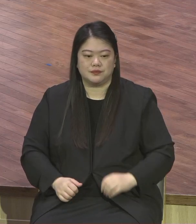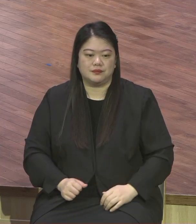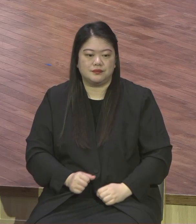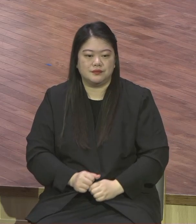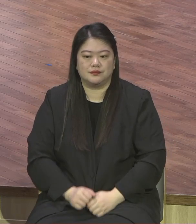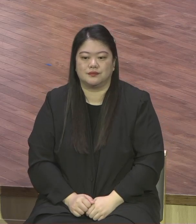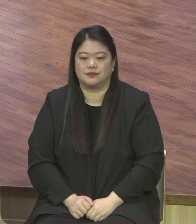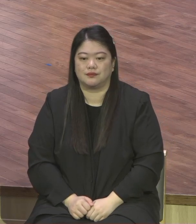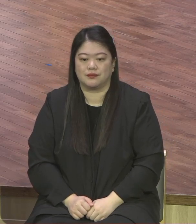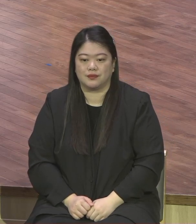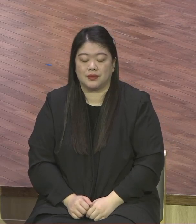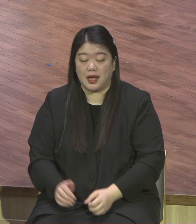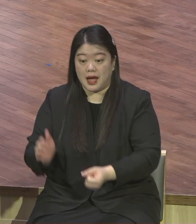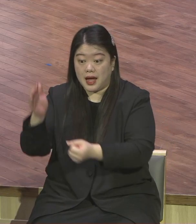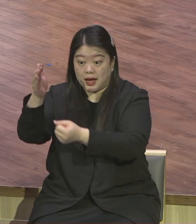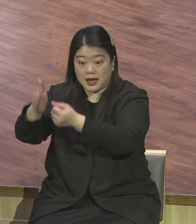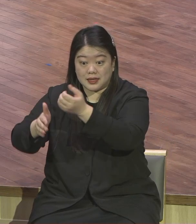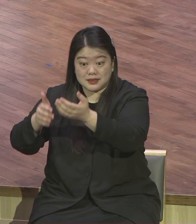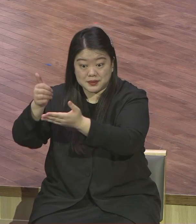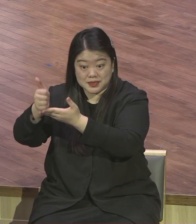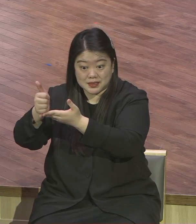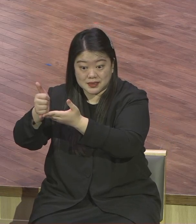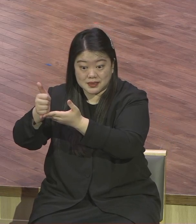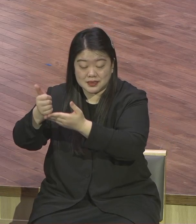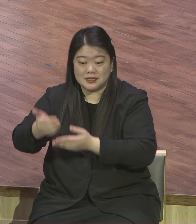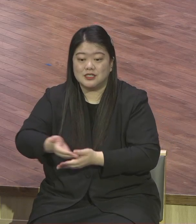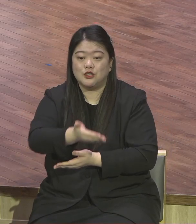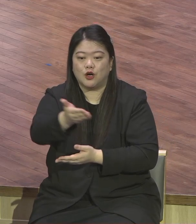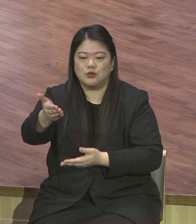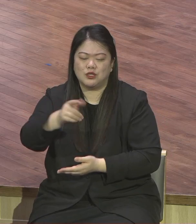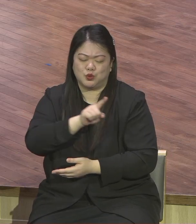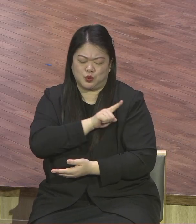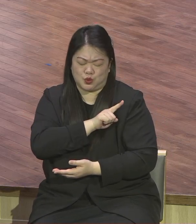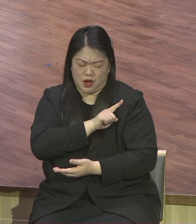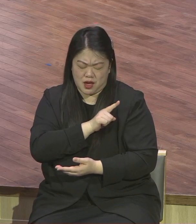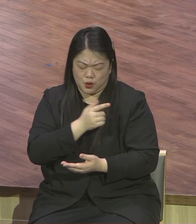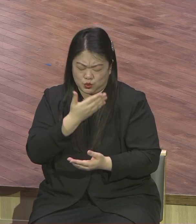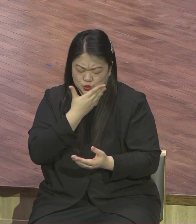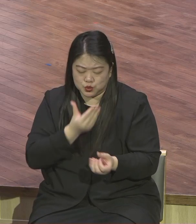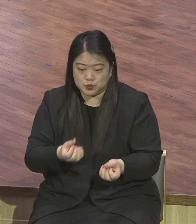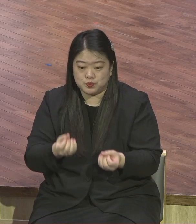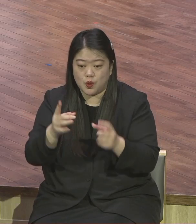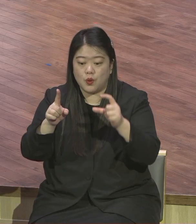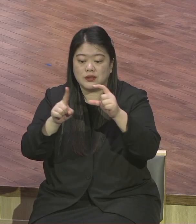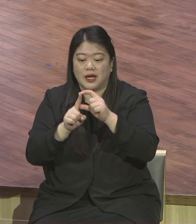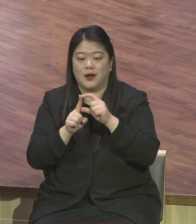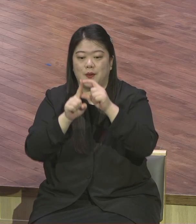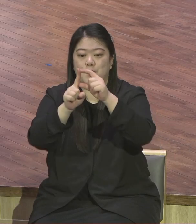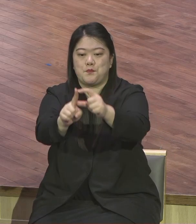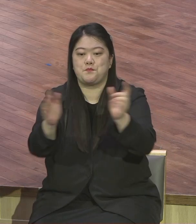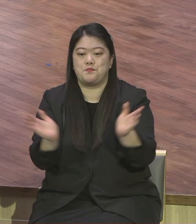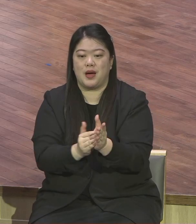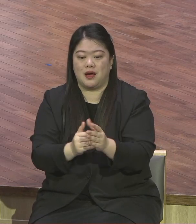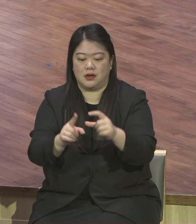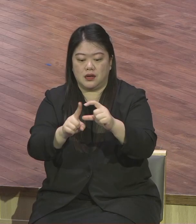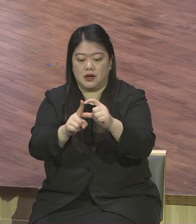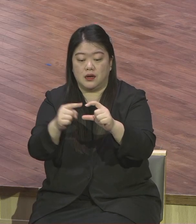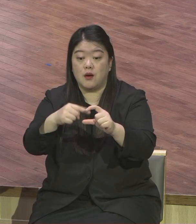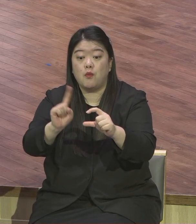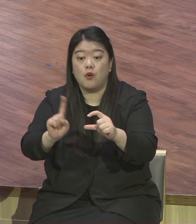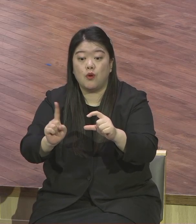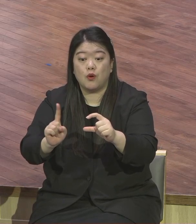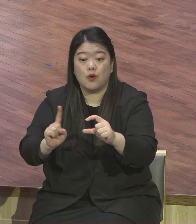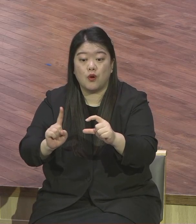하나님께서 우리에게 주신 최고의 단어, 최고의 축복이 뭐예요? 한마디로 뭡니까? 그리스도입니다.